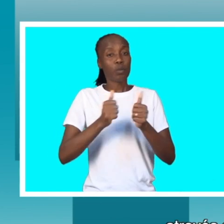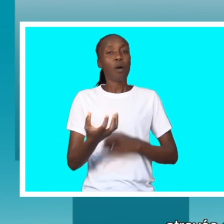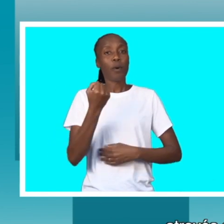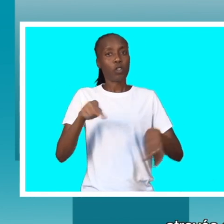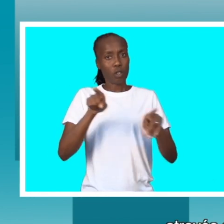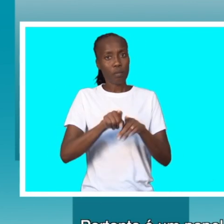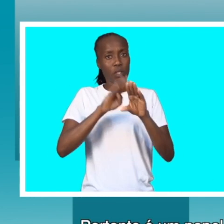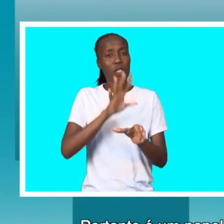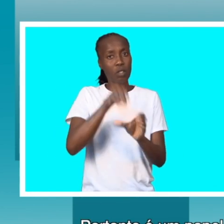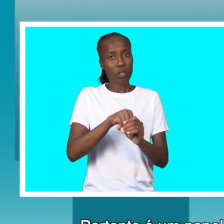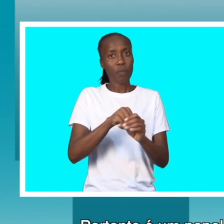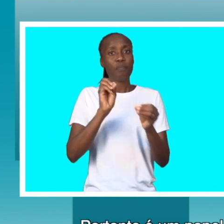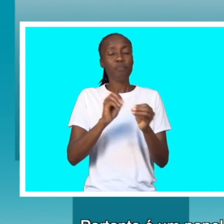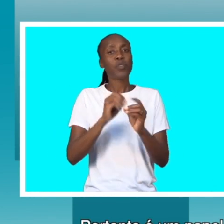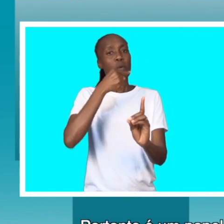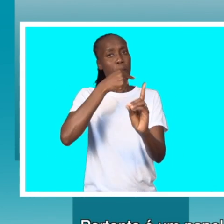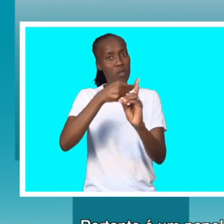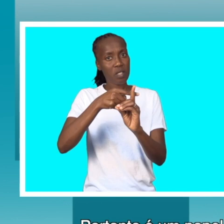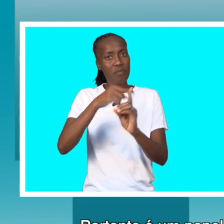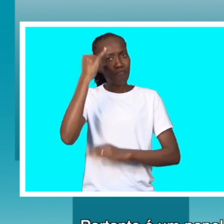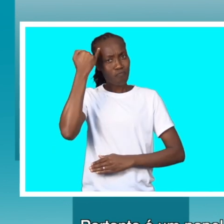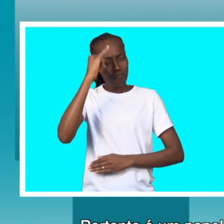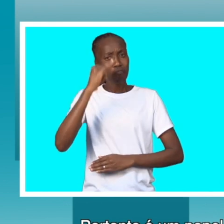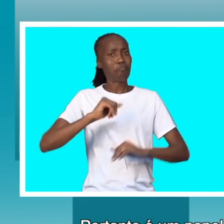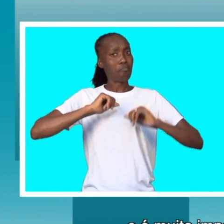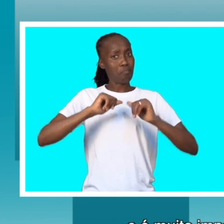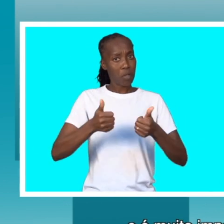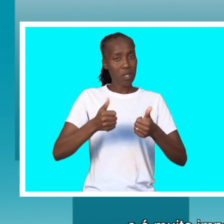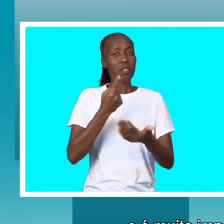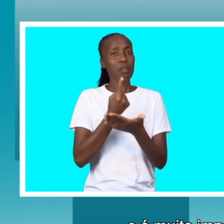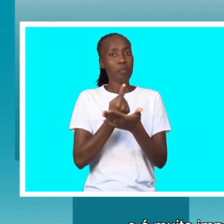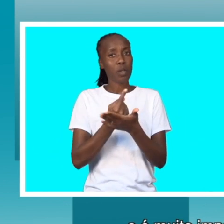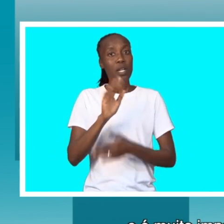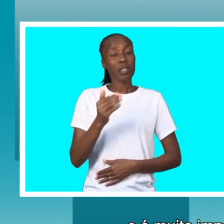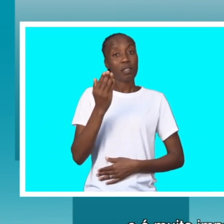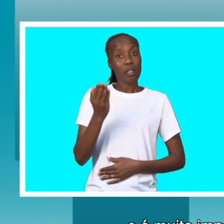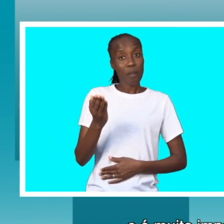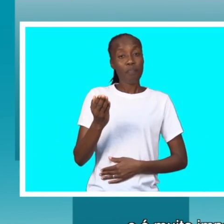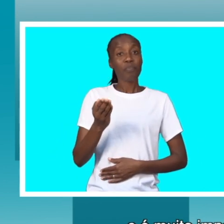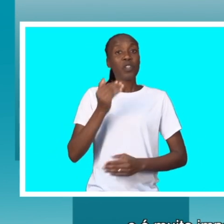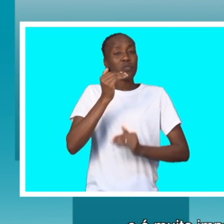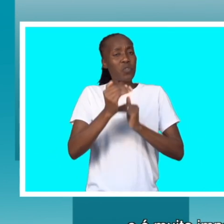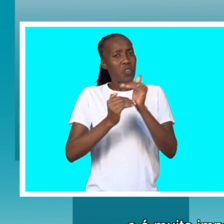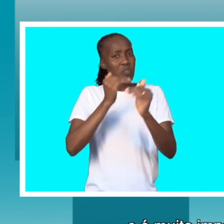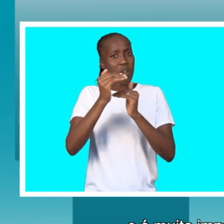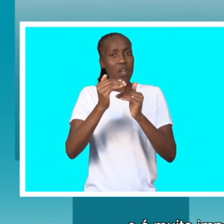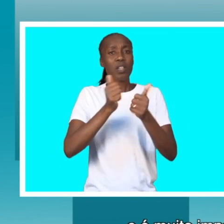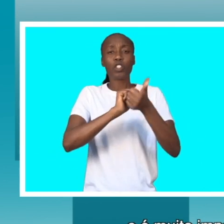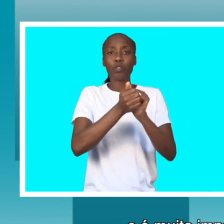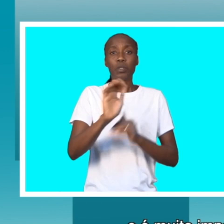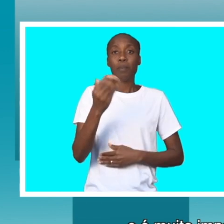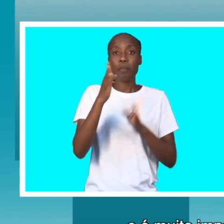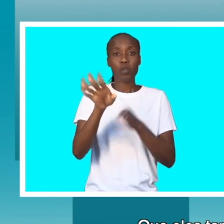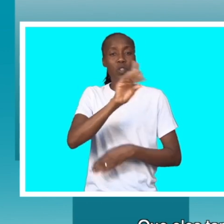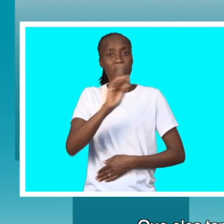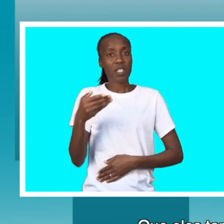Contribua Entretanto É um papel positivo É uma iniciativa de louvar E é muito importante Também Que se desenvolva O desporto